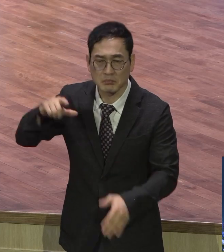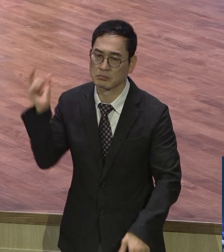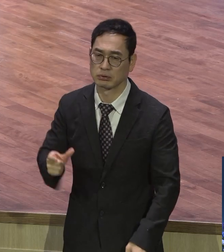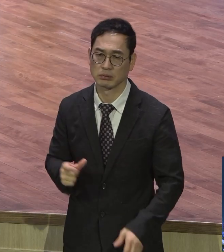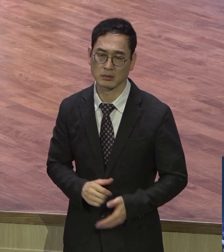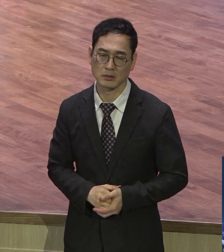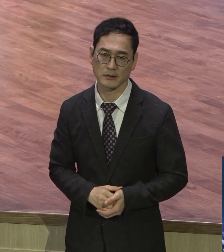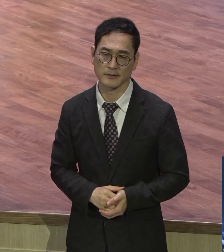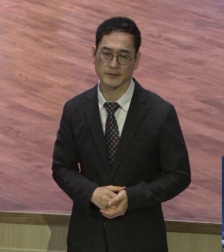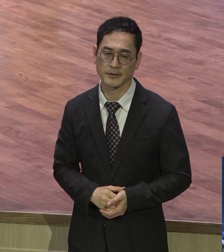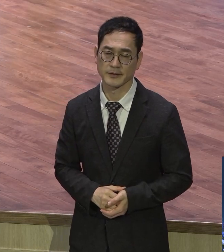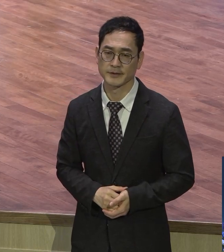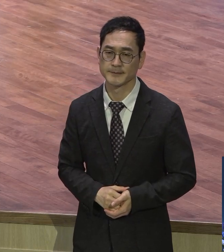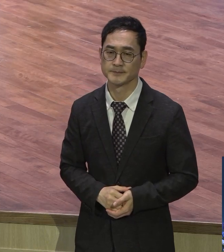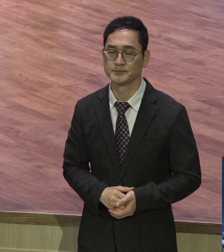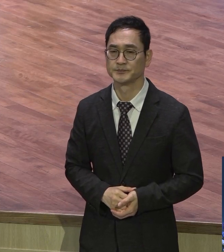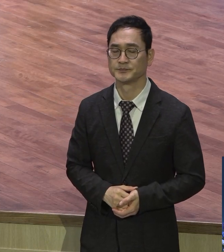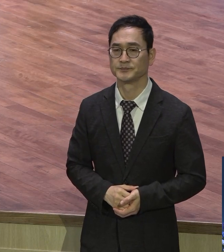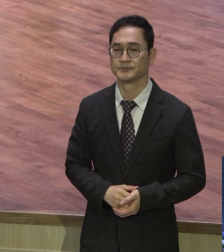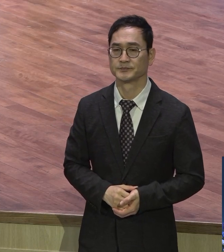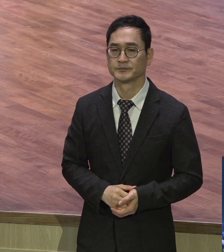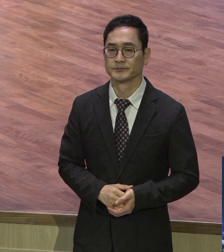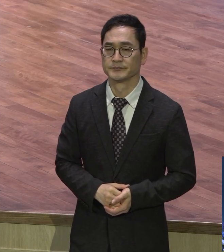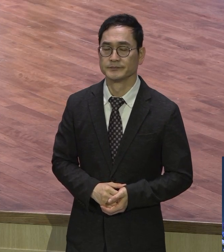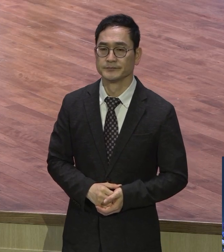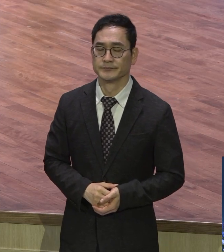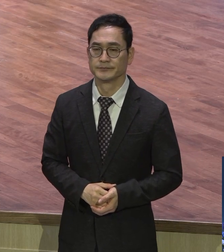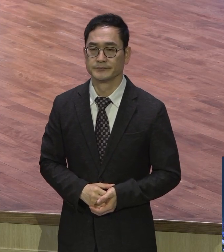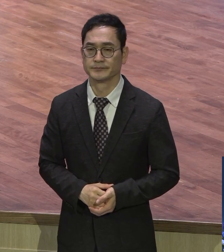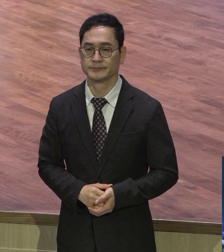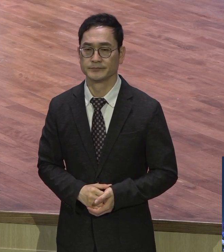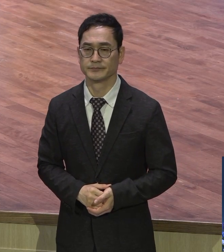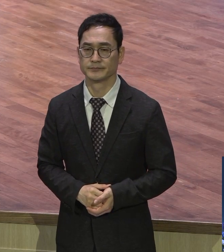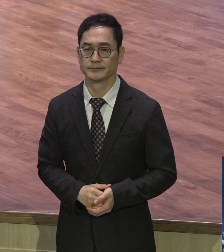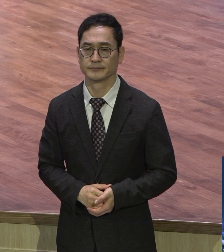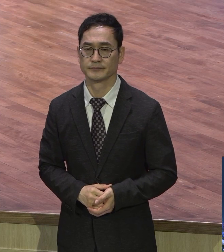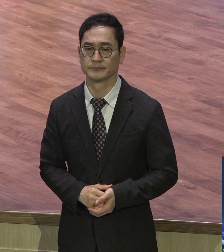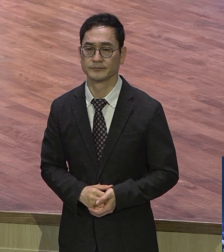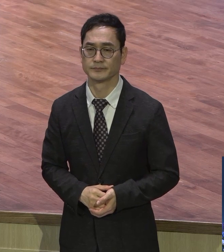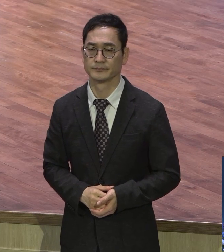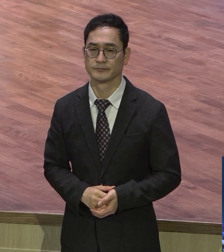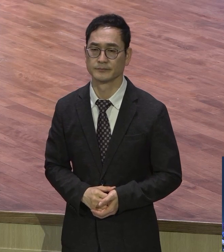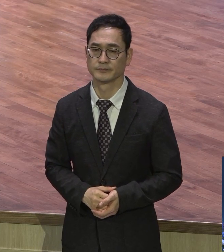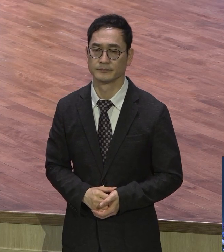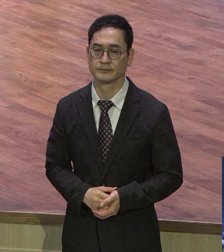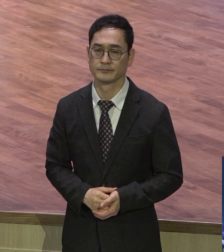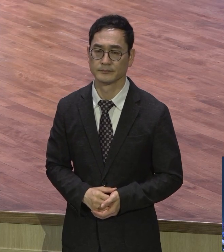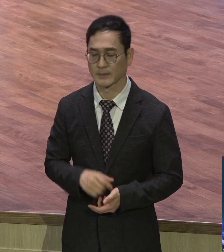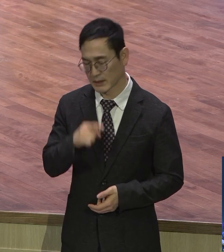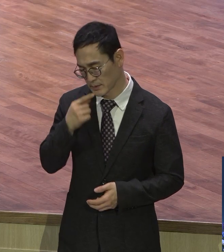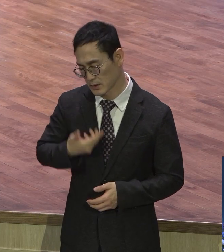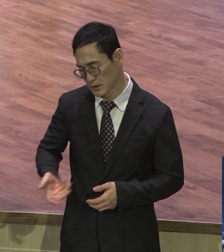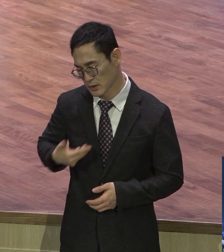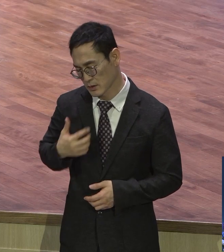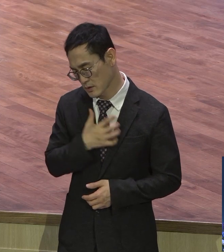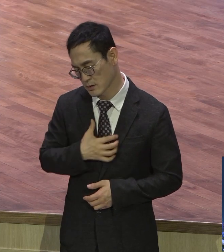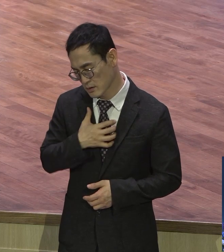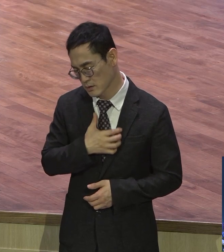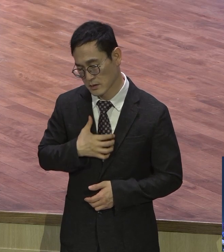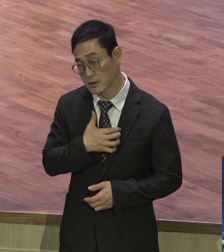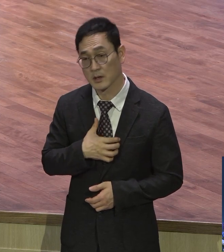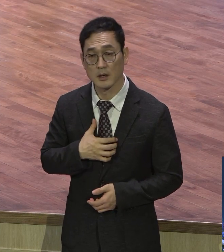나름대로 해봤겠지만 12년 동안 하열을 하니까 사람이 살겠어요. 못 죽어 사는 거지.